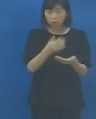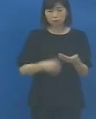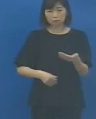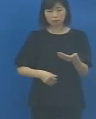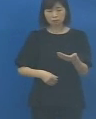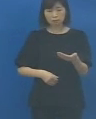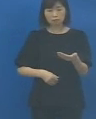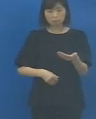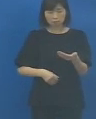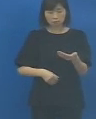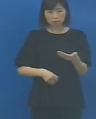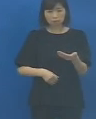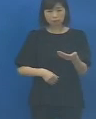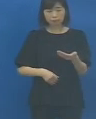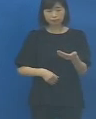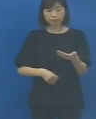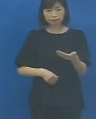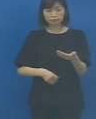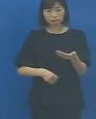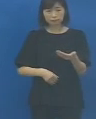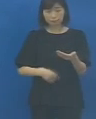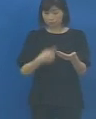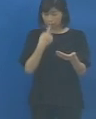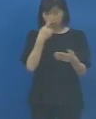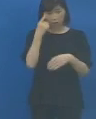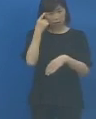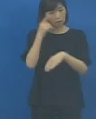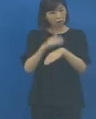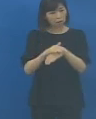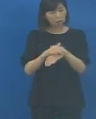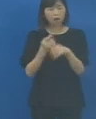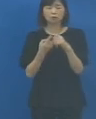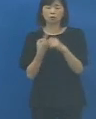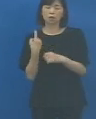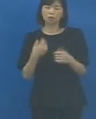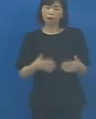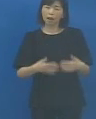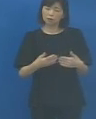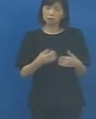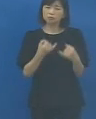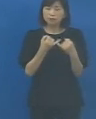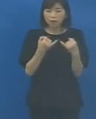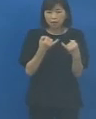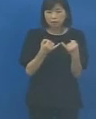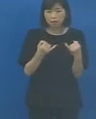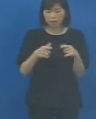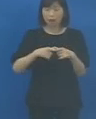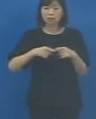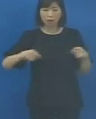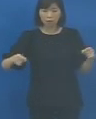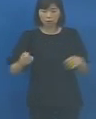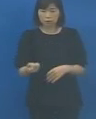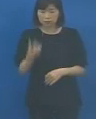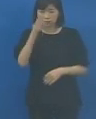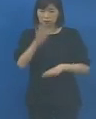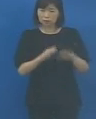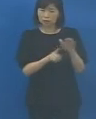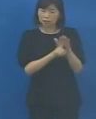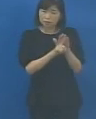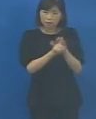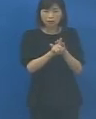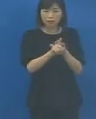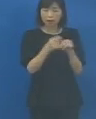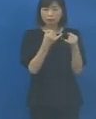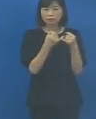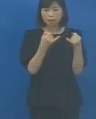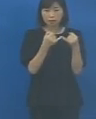な質問で恐縮なんですけれども、極端なし去年の春のような全国への緊急事態宣言とかですね、そういった